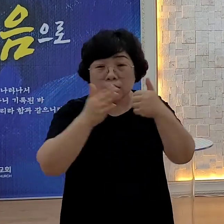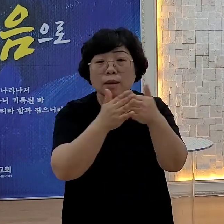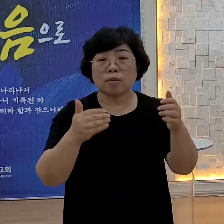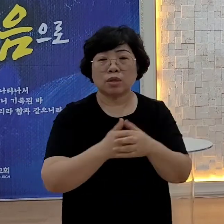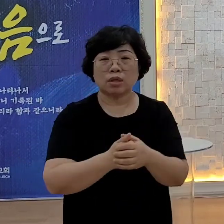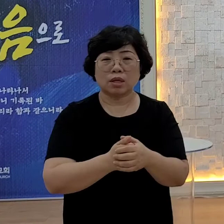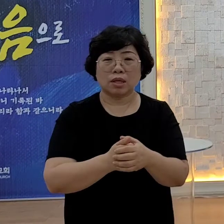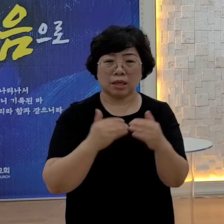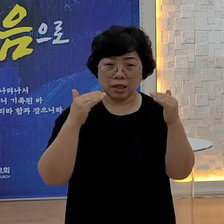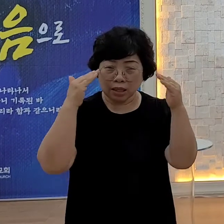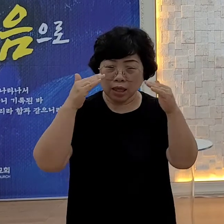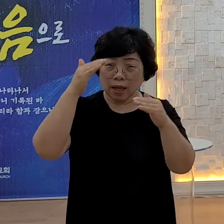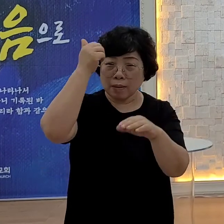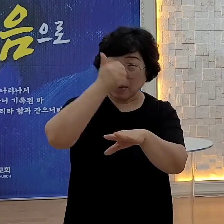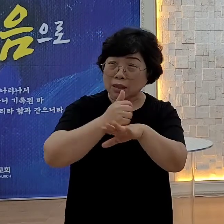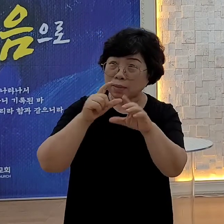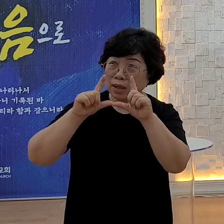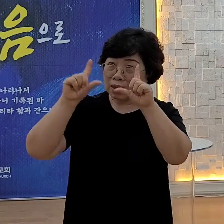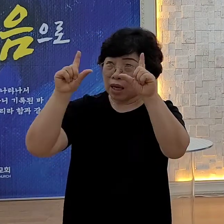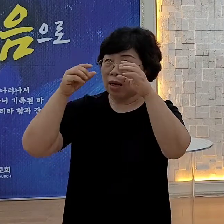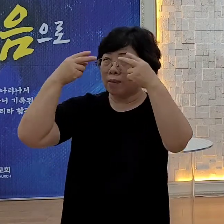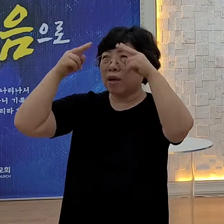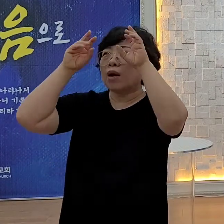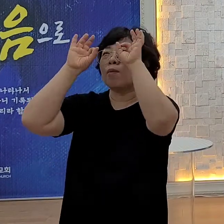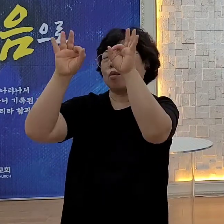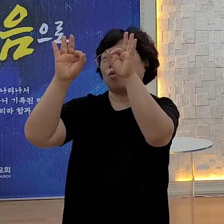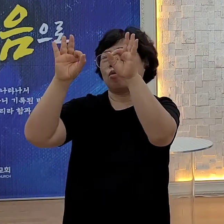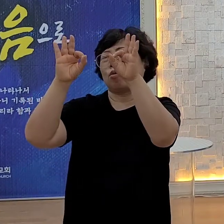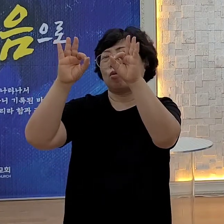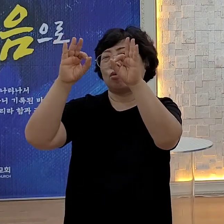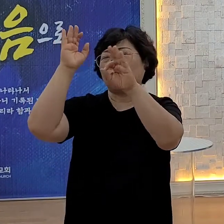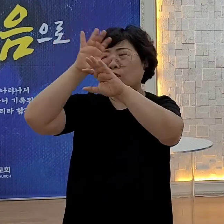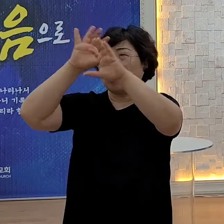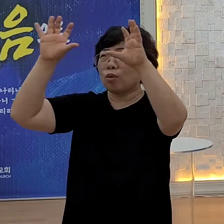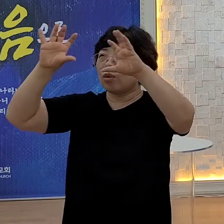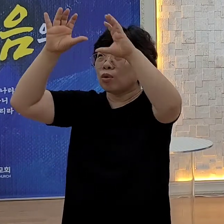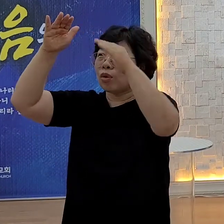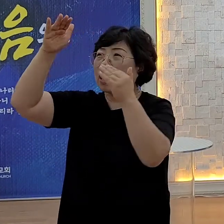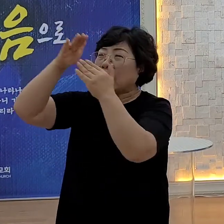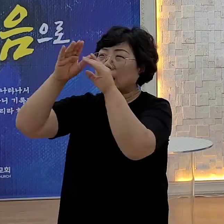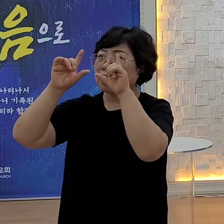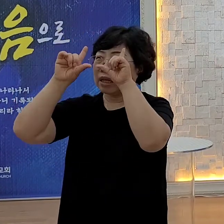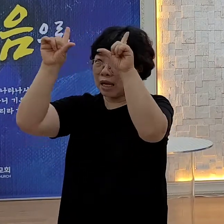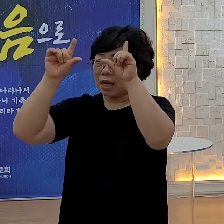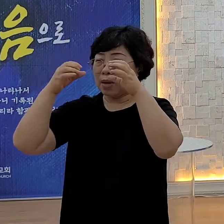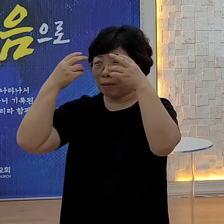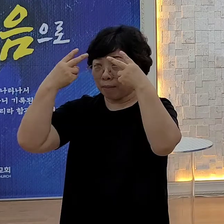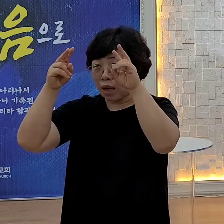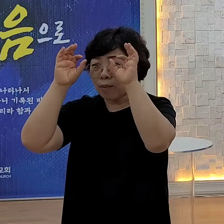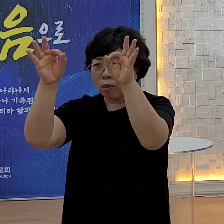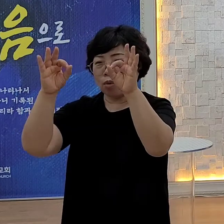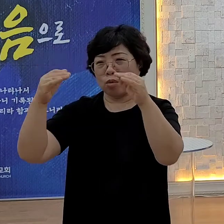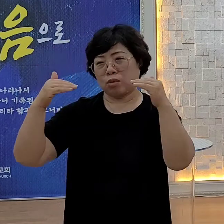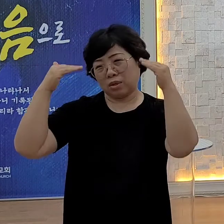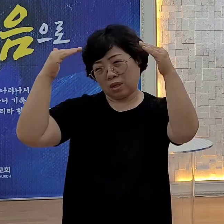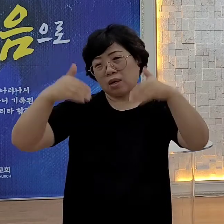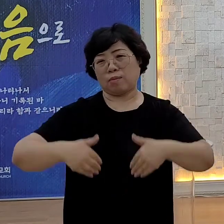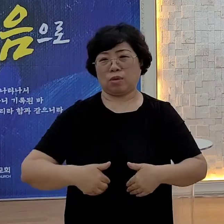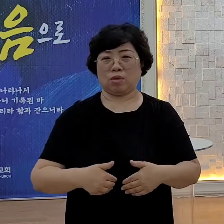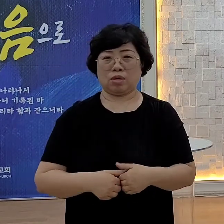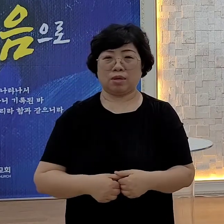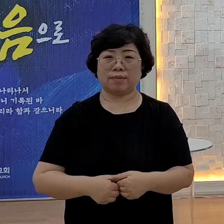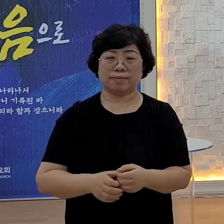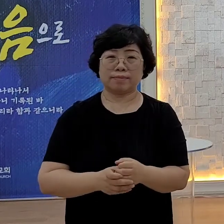날을 바라보면서 자라가는 이것이 가장 큰 복이다라는 것을 이 아브라함이 보여준 두 번째 메시지입니다. 마지막 세